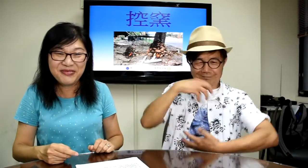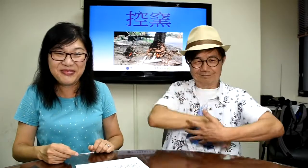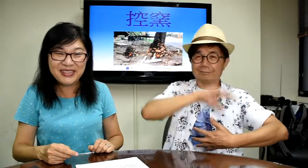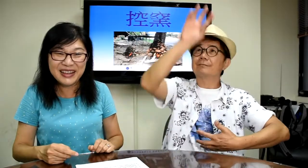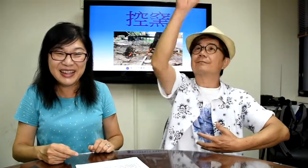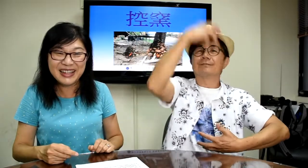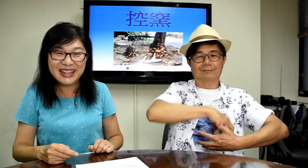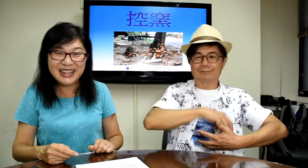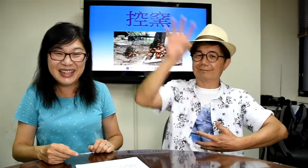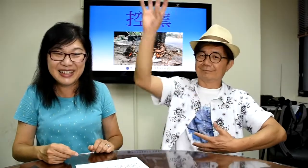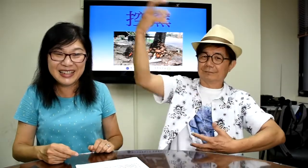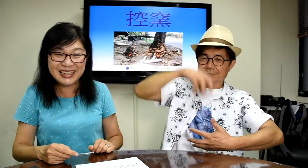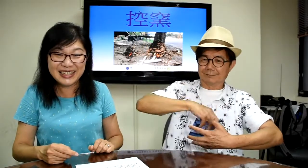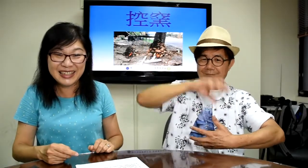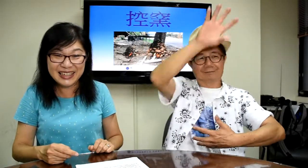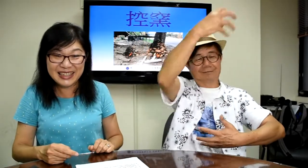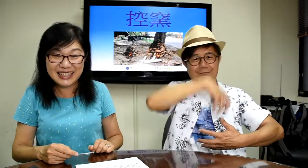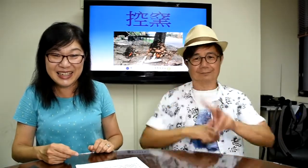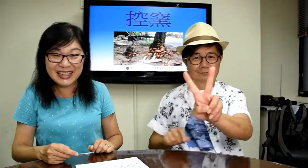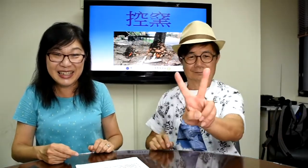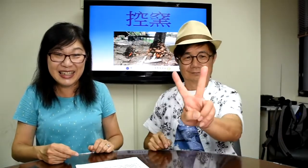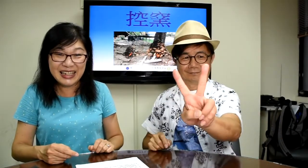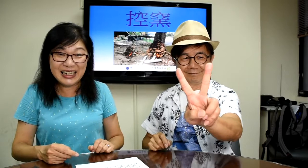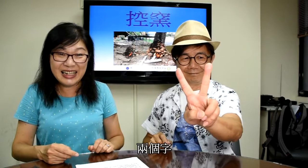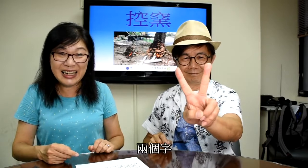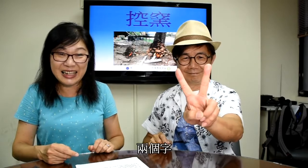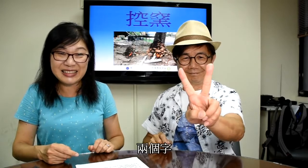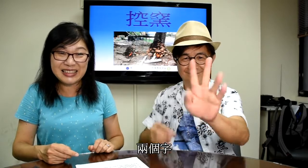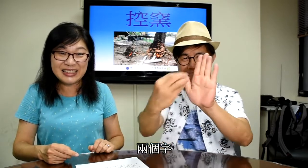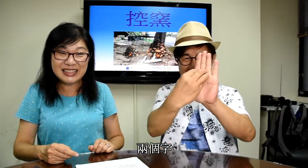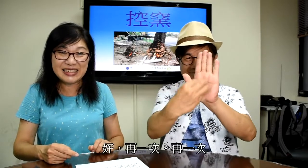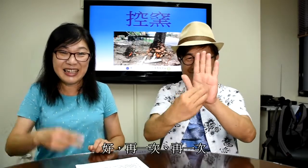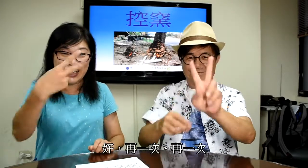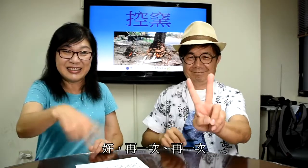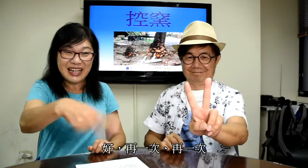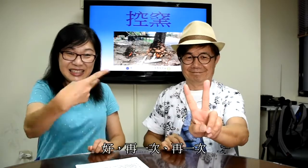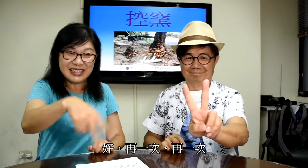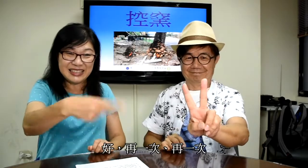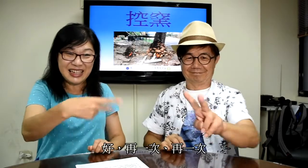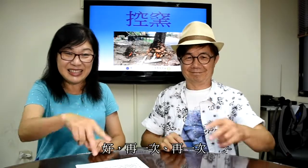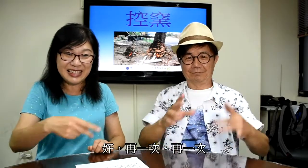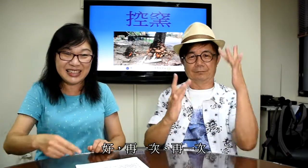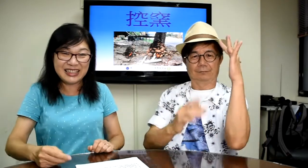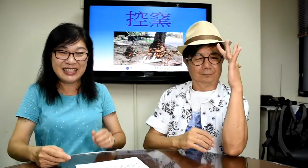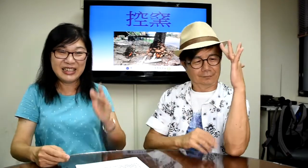两个字， 好，再一次，再一次。